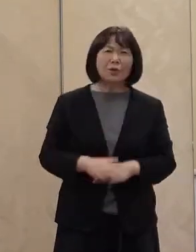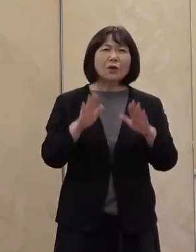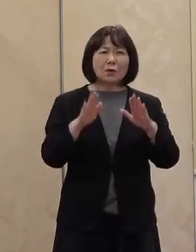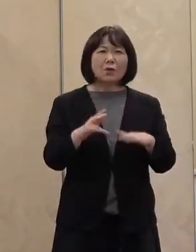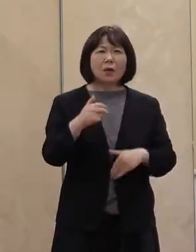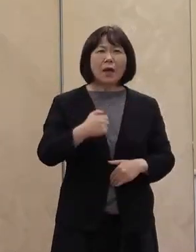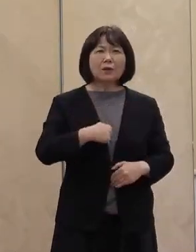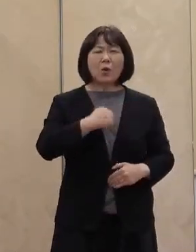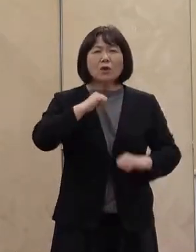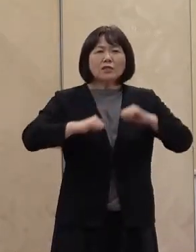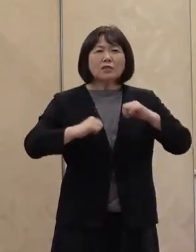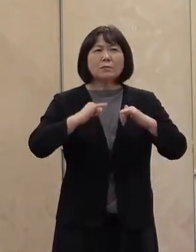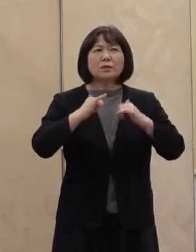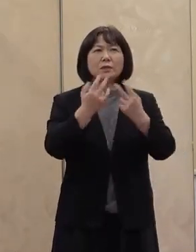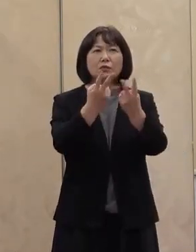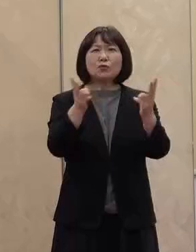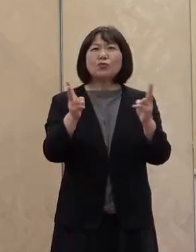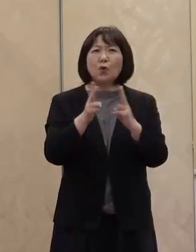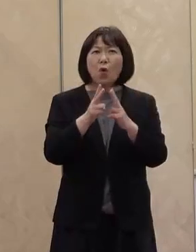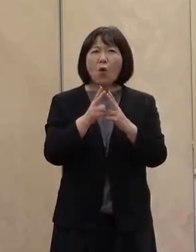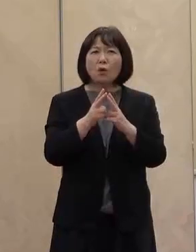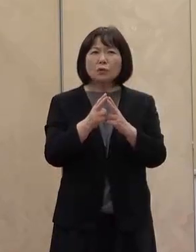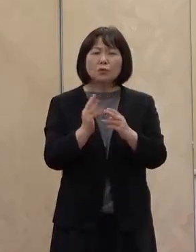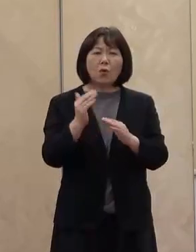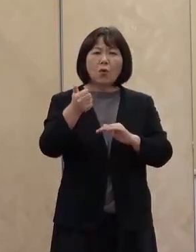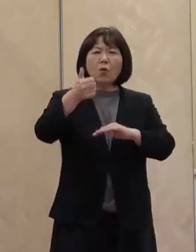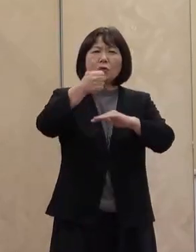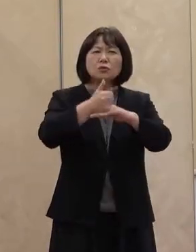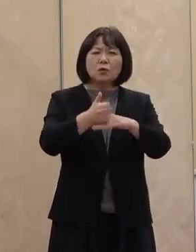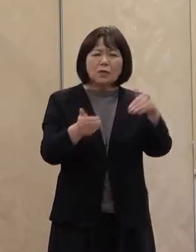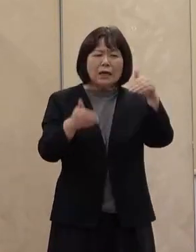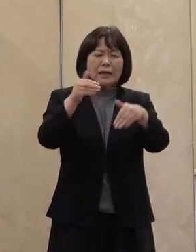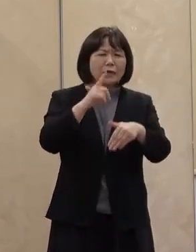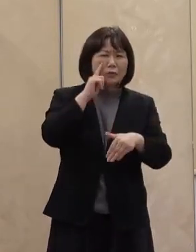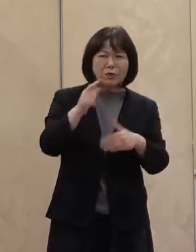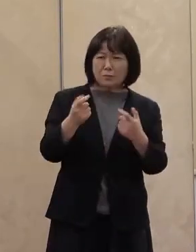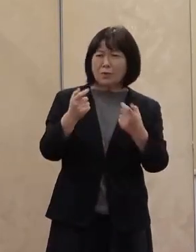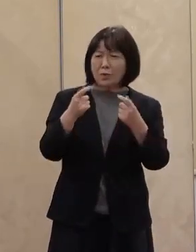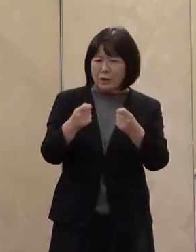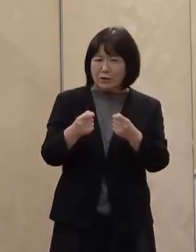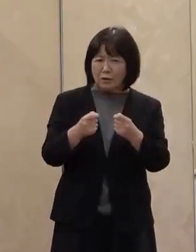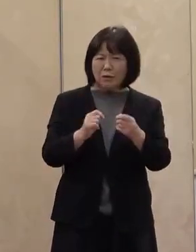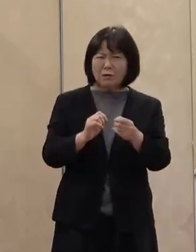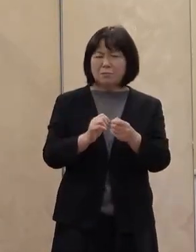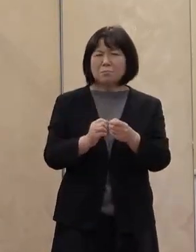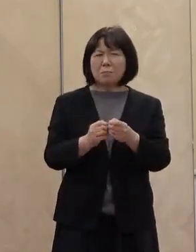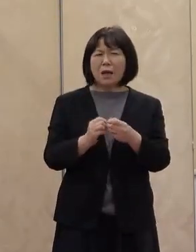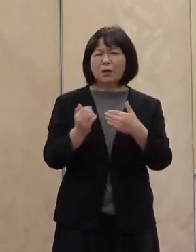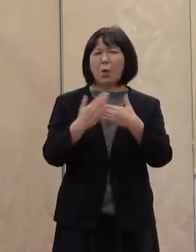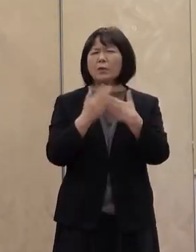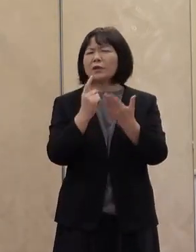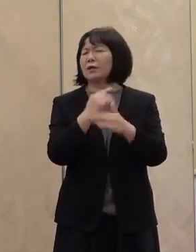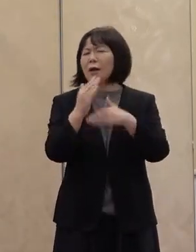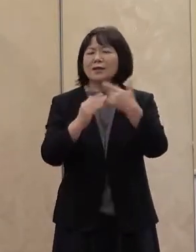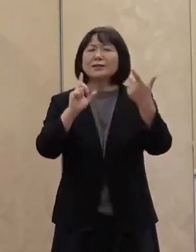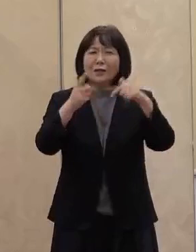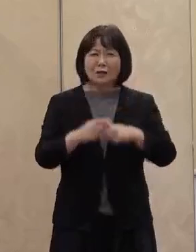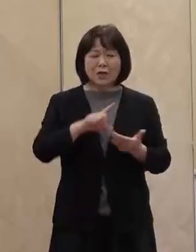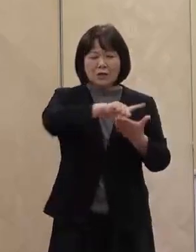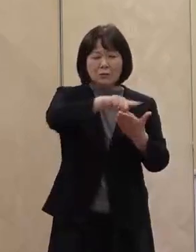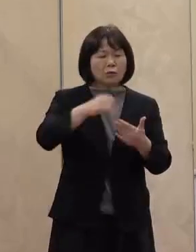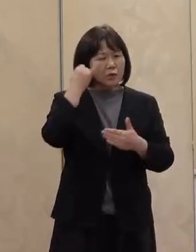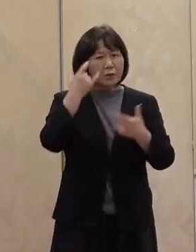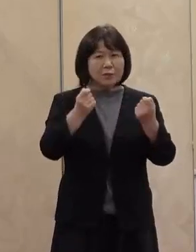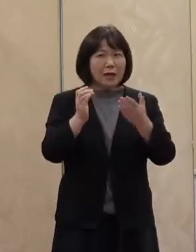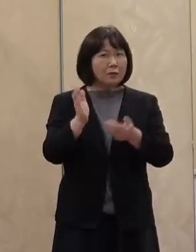党総裁選挙見ててもそうじゃないですか。そういうなんか切れ事だけではすまんなっていうのも僕も分かってるので、じゃあその中でやるんやったらちゃんと地元の意見も聞いてく